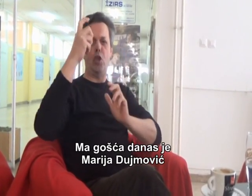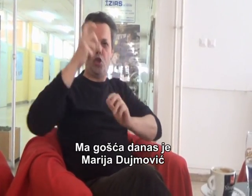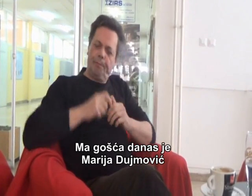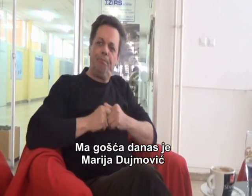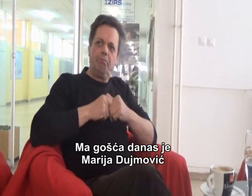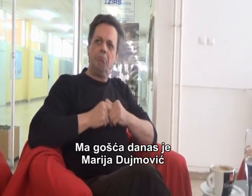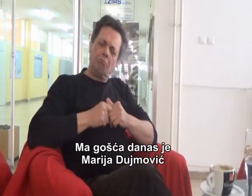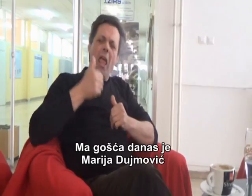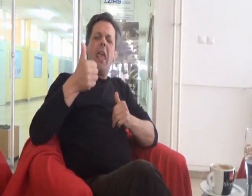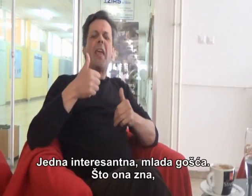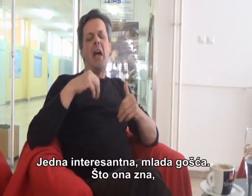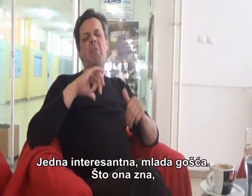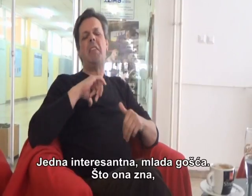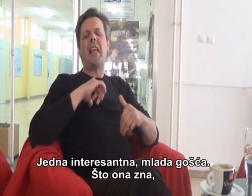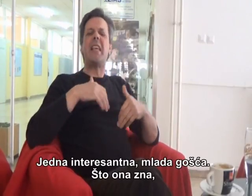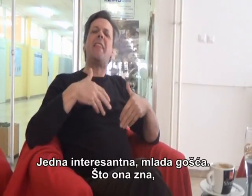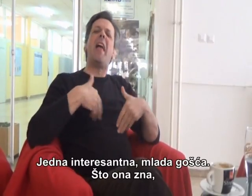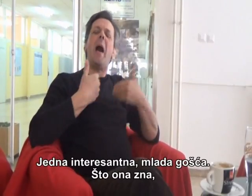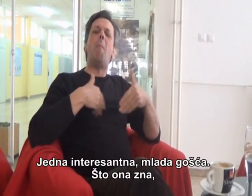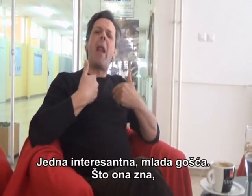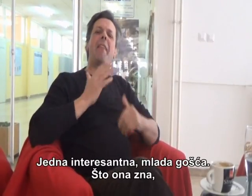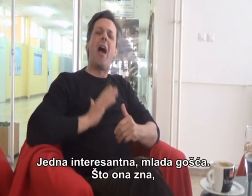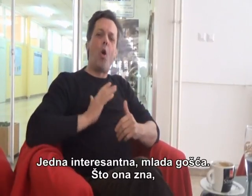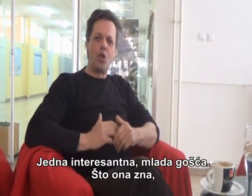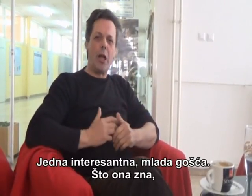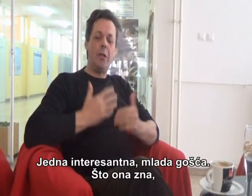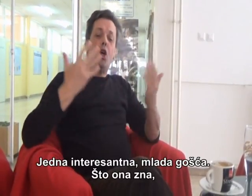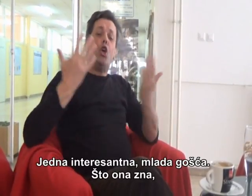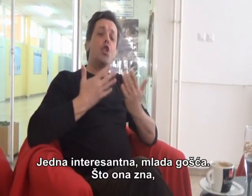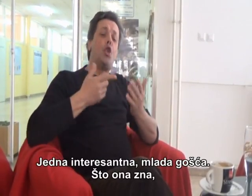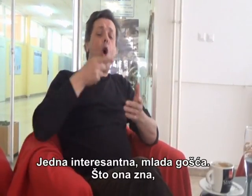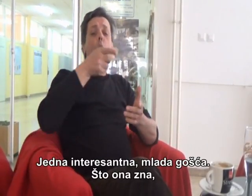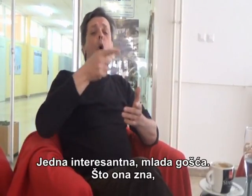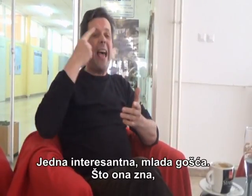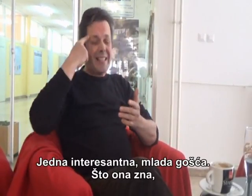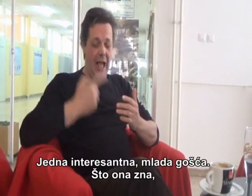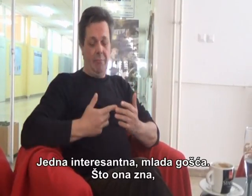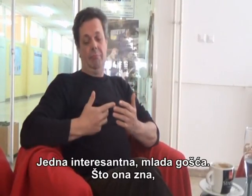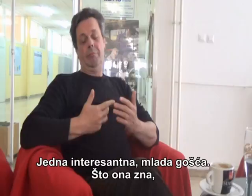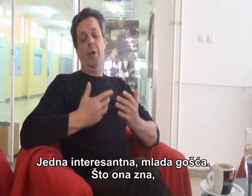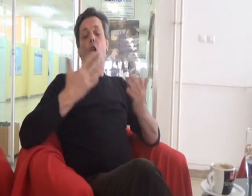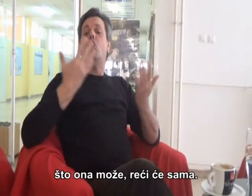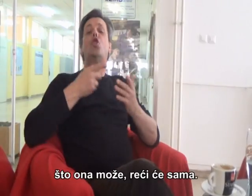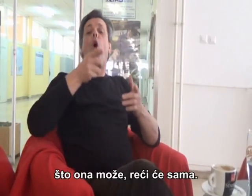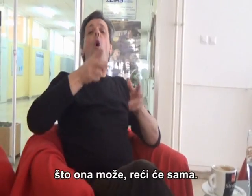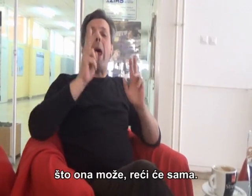Mović. Jedna interesantna mlada gošća. Što ona zna? Što ona